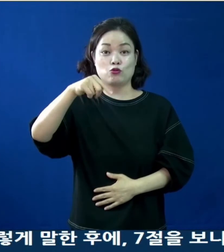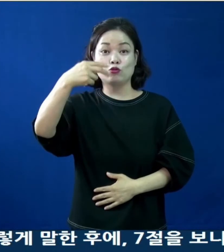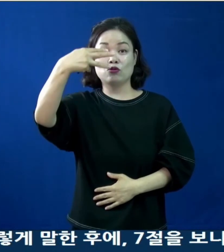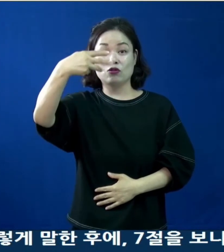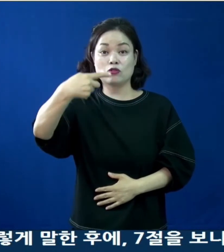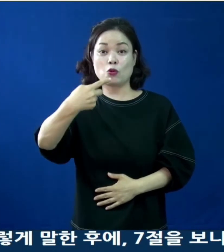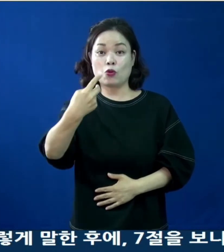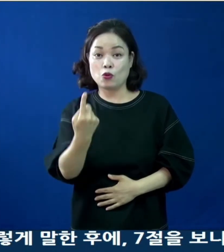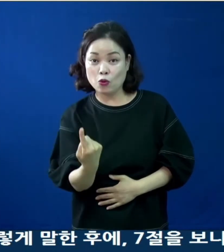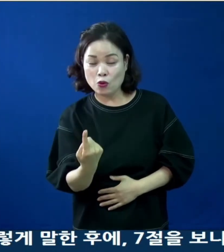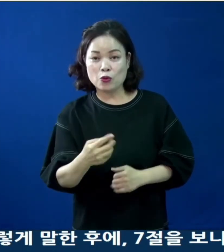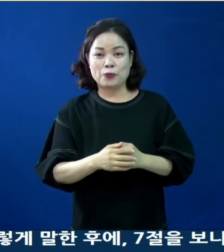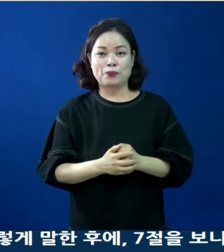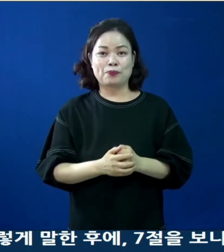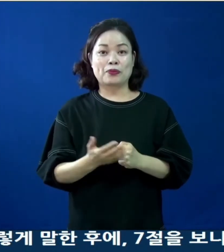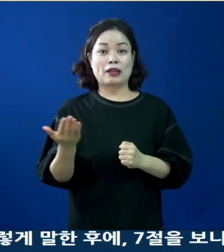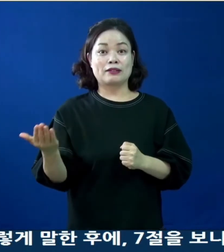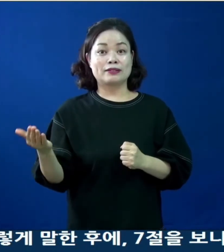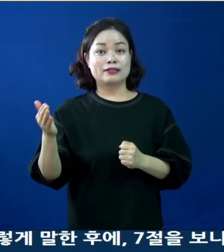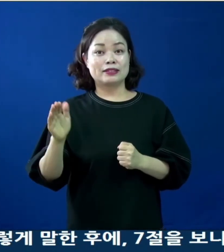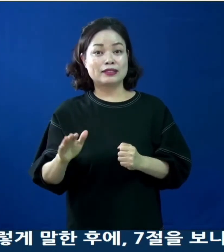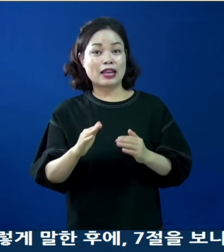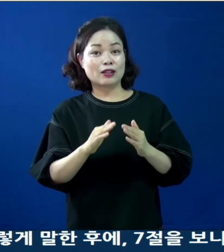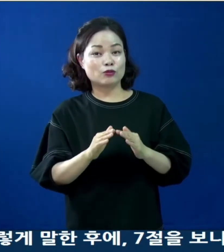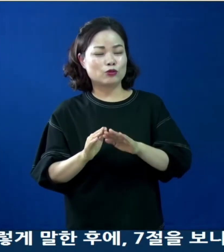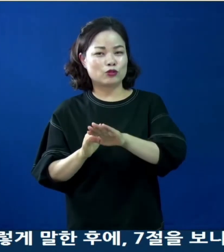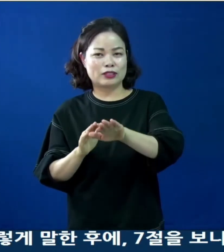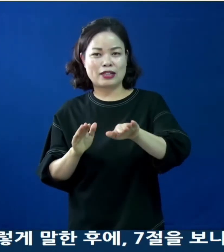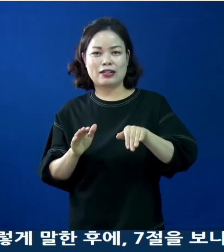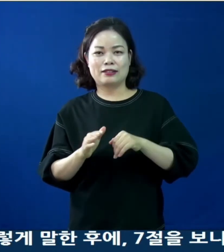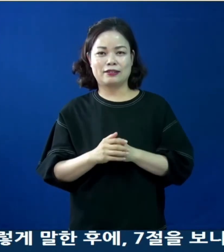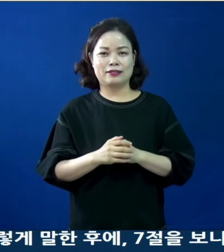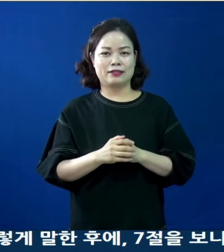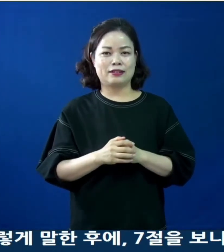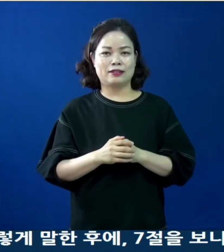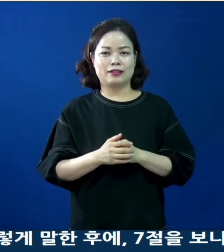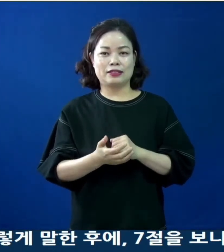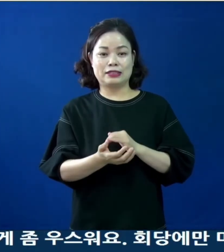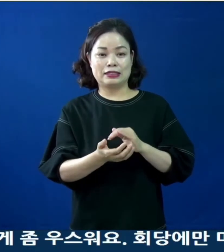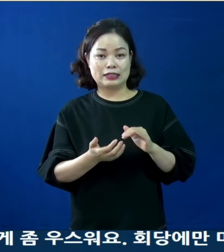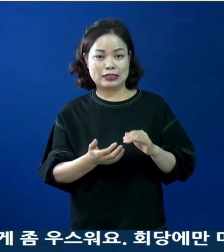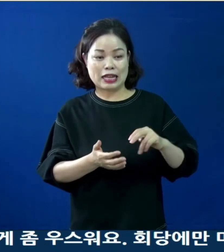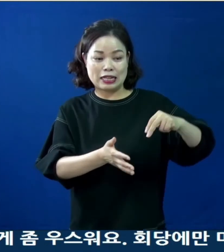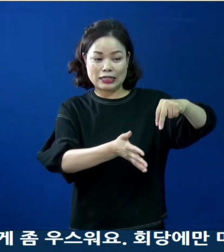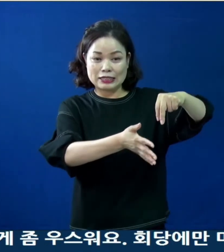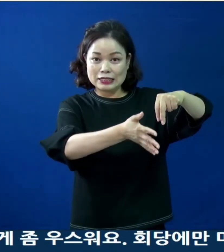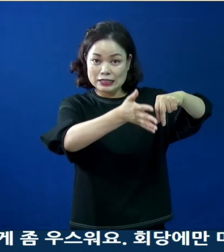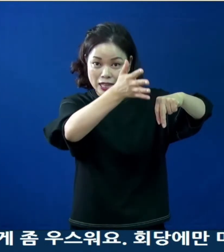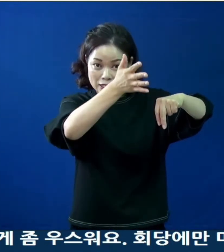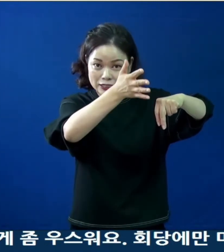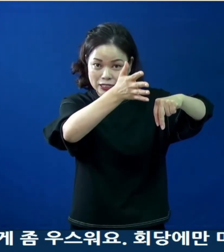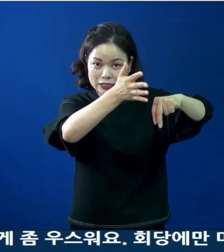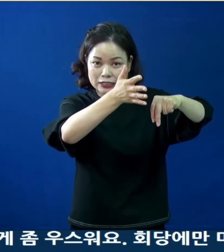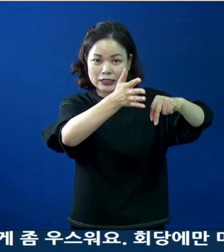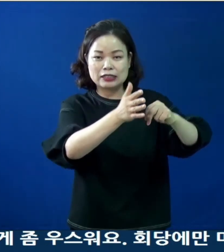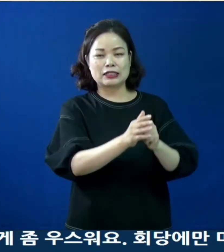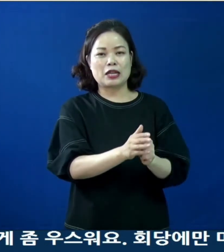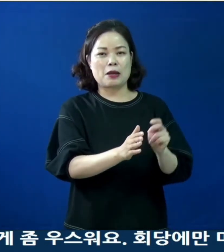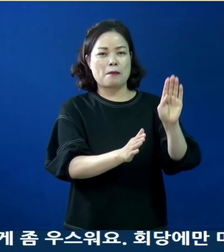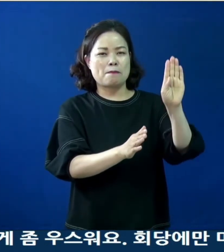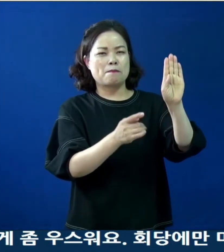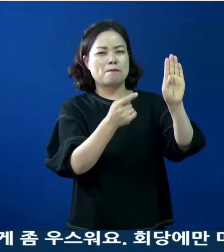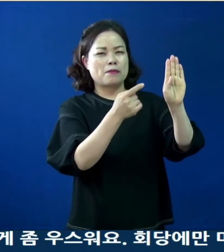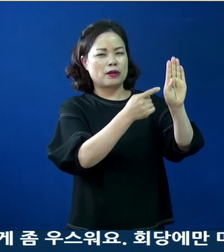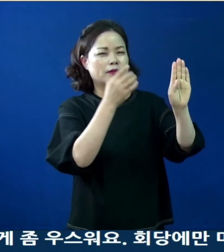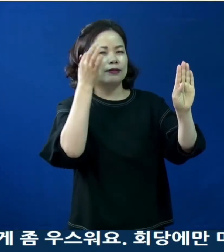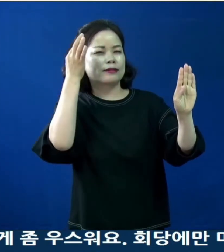이름이에요. 디도 유스도. 그런데 여기서 우리가 이제 딱 앞에 데살로니가 빌립보 사역처럼 깨달을 수